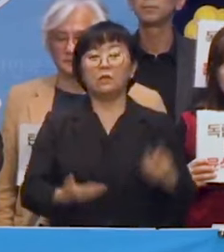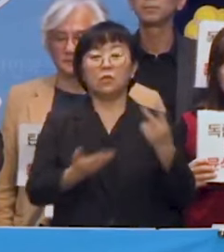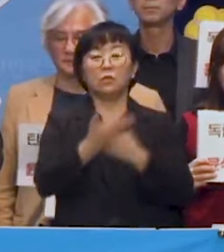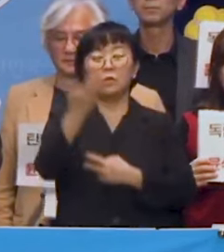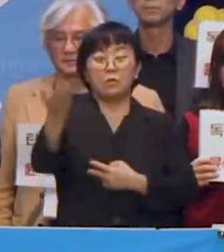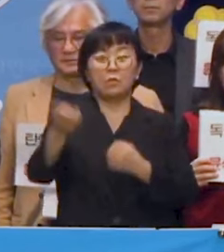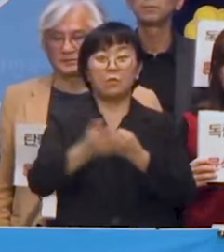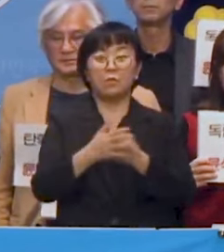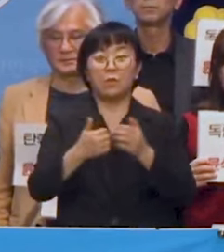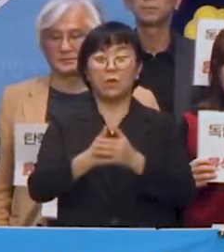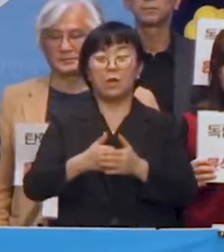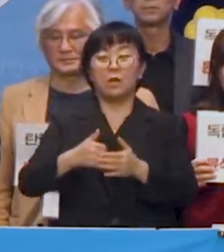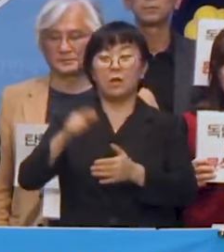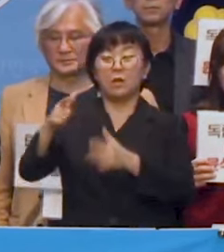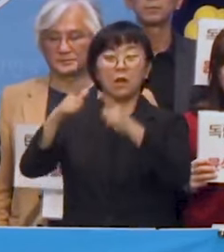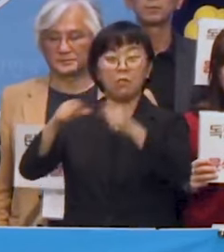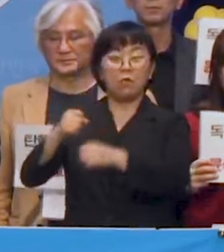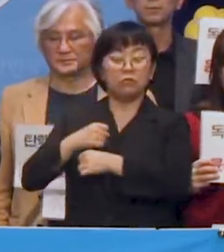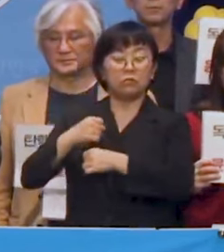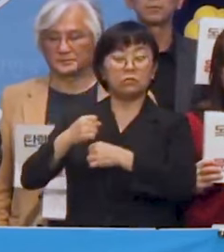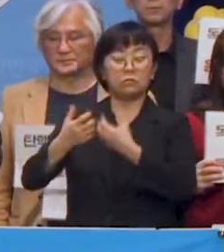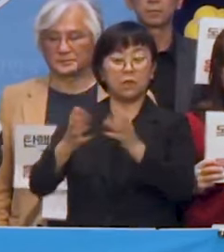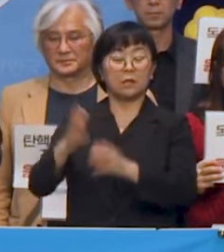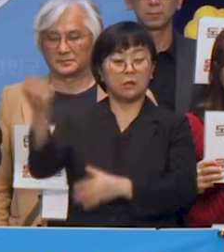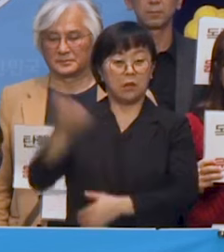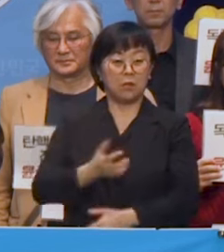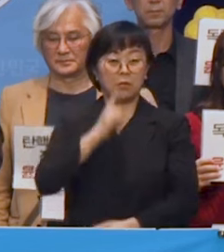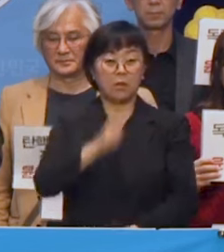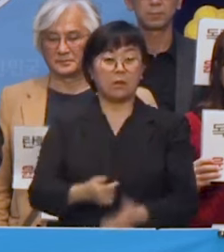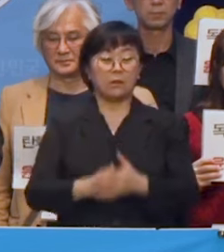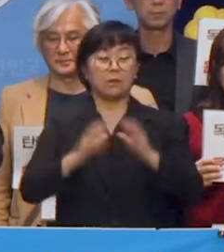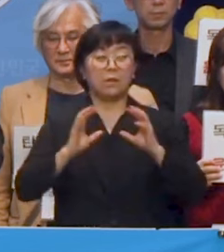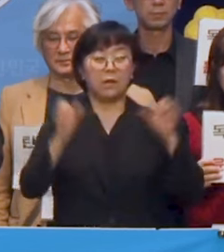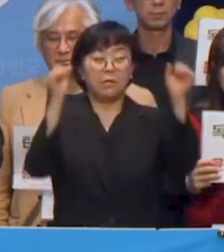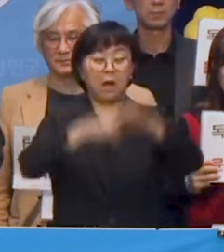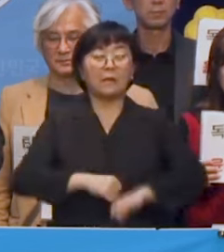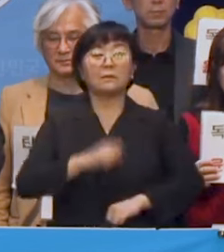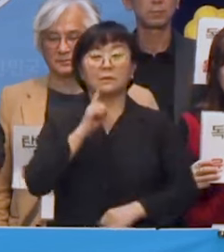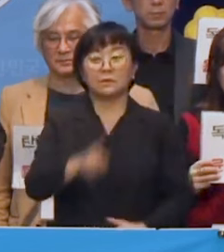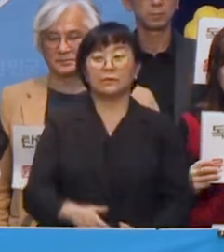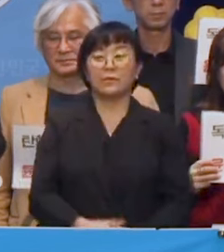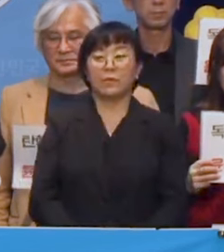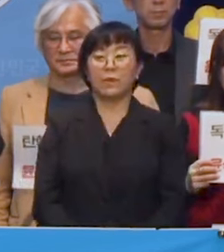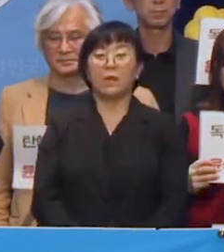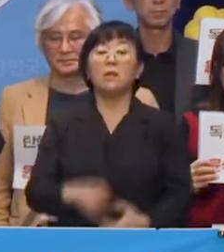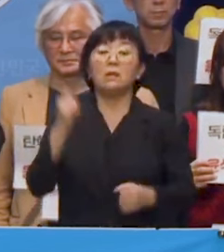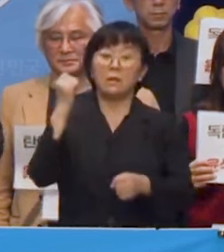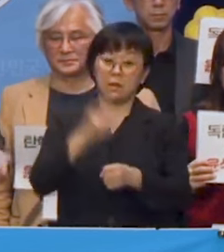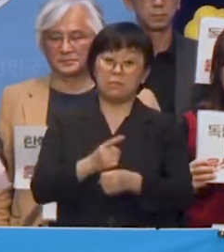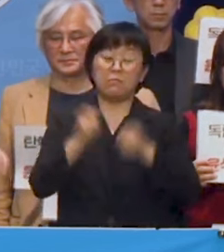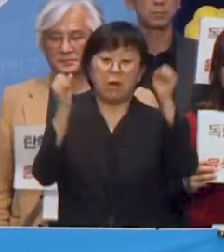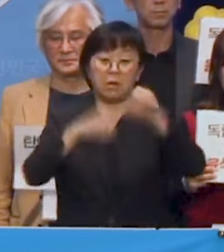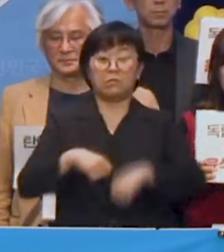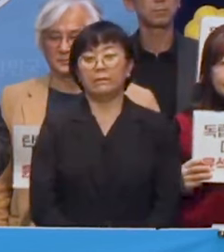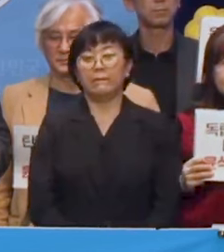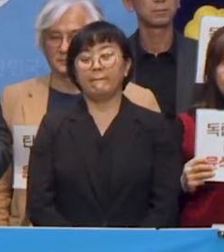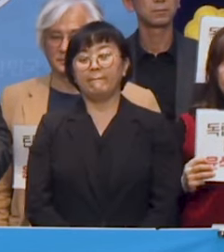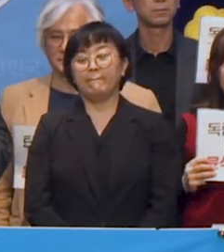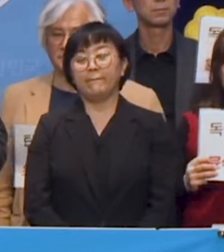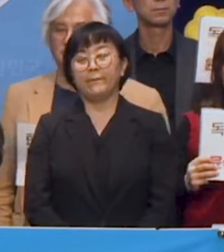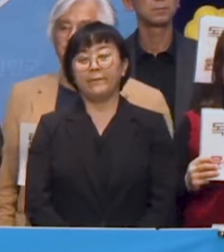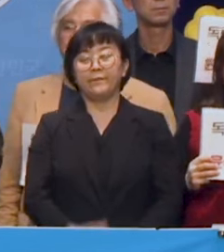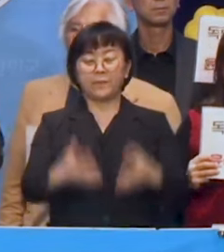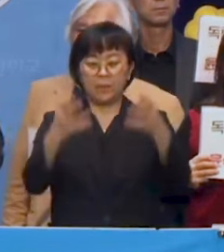넘겨주고 자위대까지 데려오는 나라, 한마디로 나라가 망할 지경입니다. 아니 이미 망했는지 모릅니다.